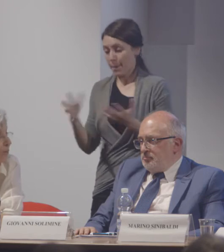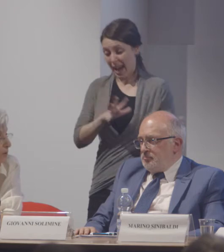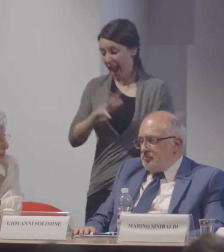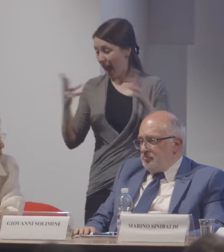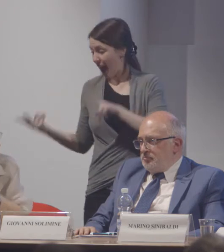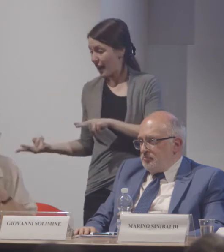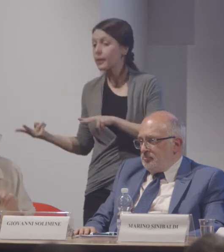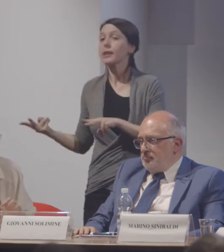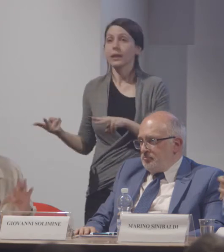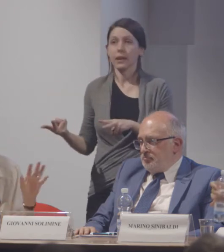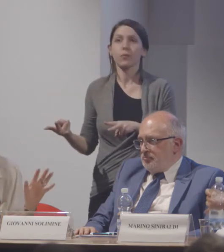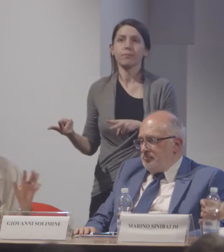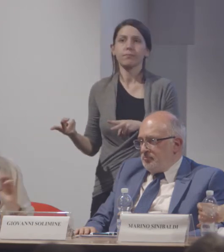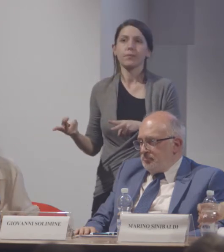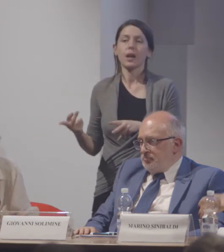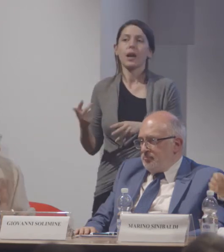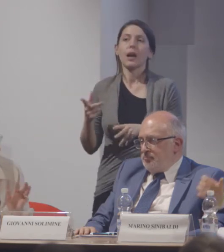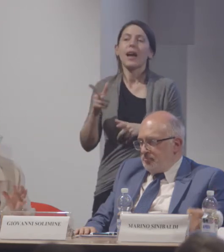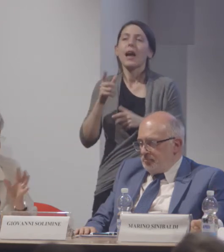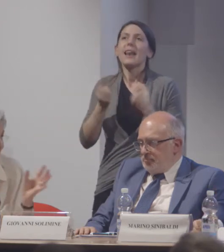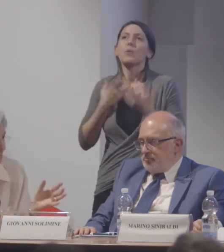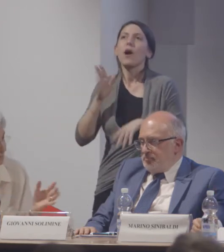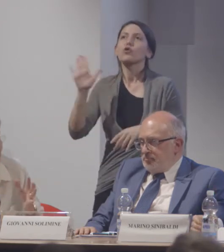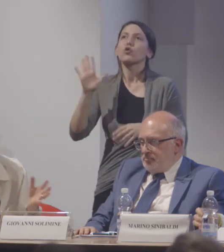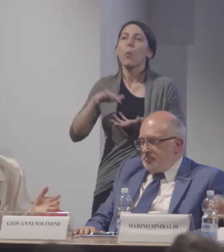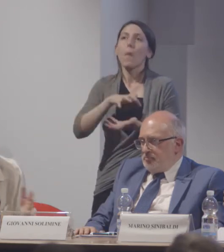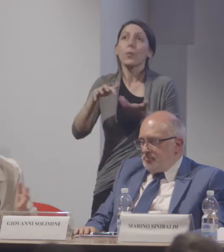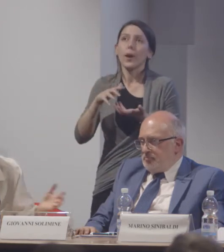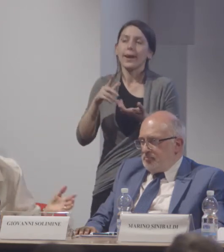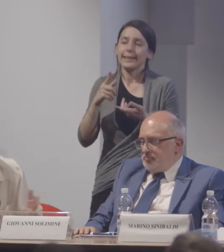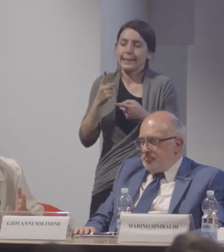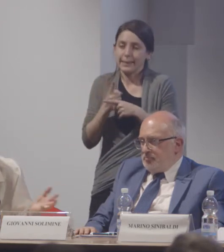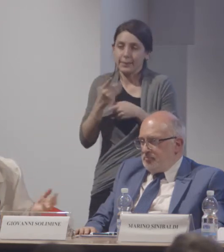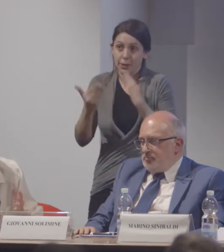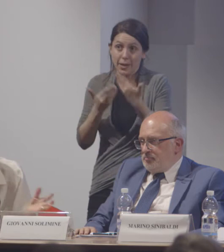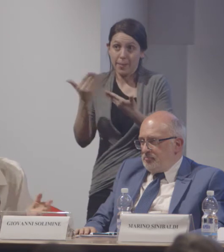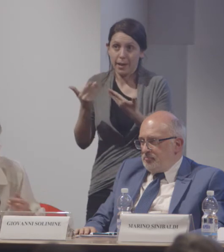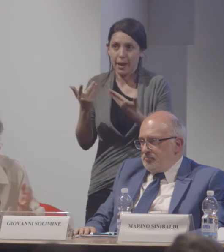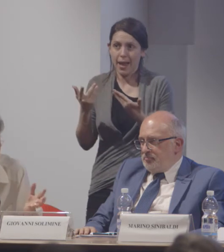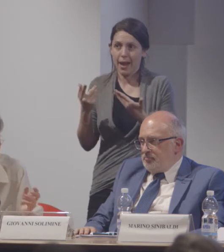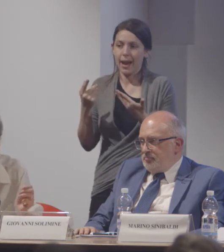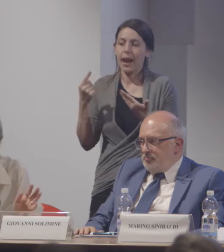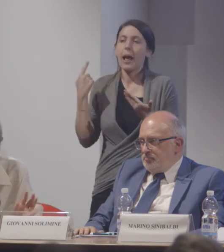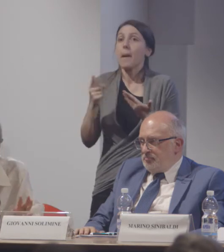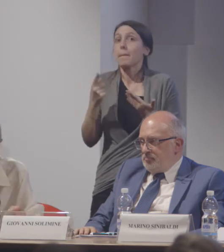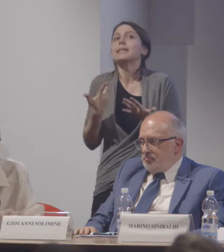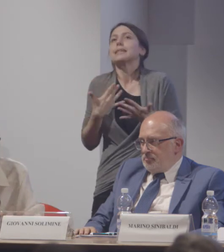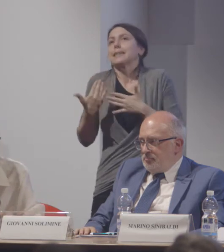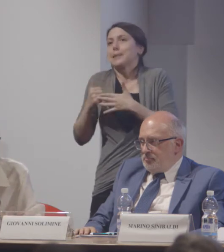il linguaggio della burocrazia, che non è una cosa irrilevante, ahimè, poi, come dire,